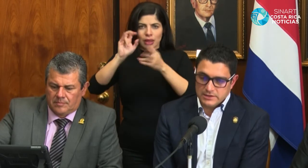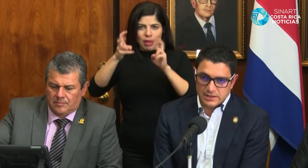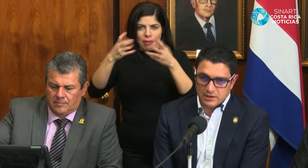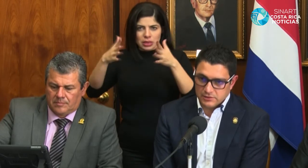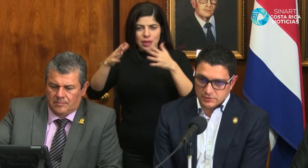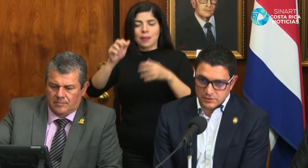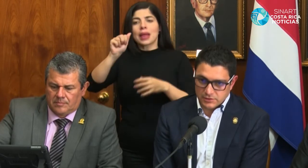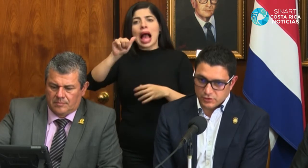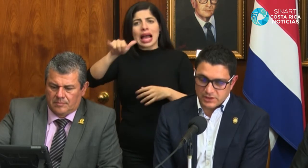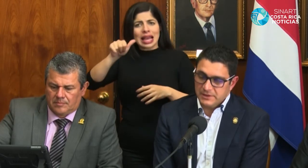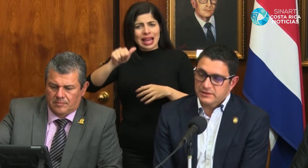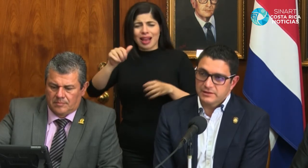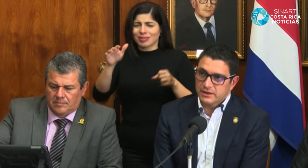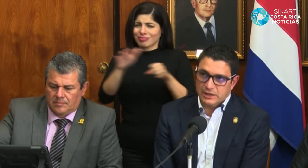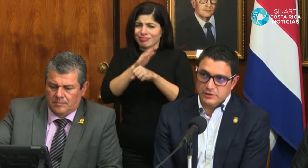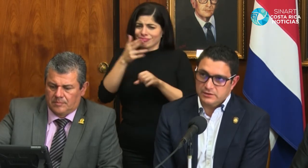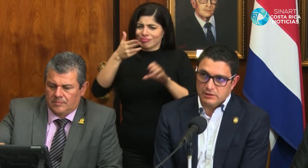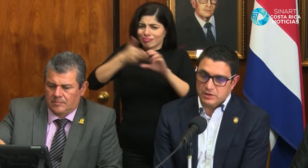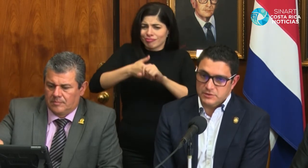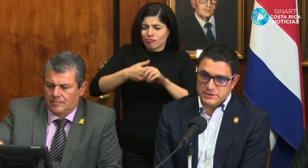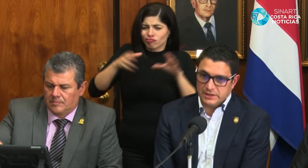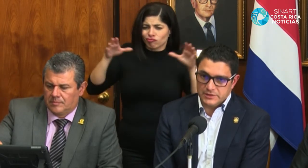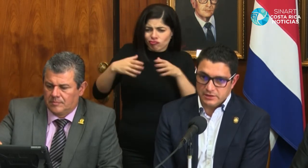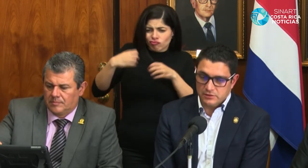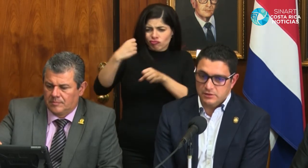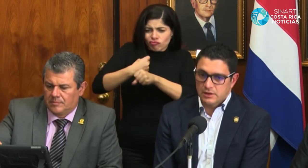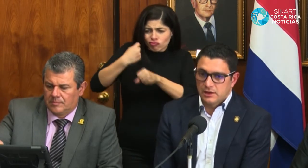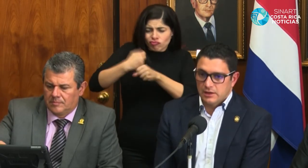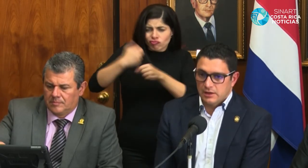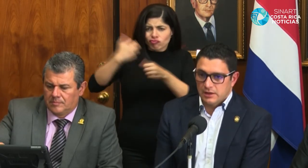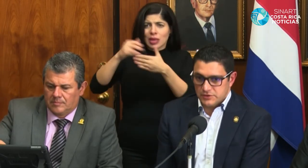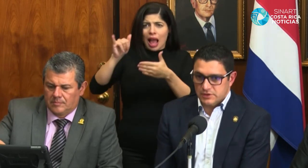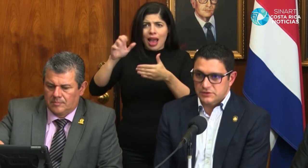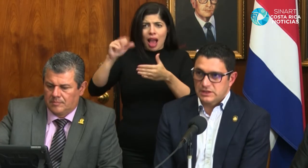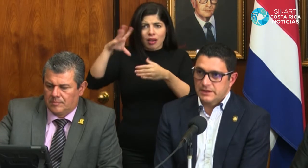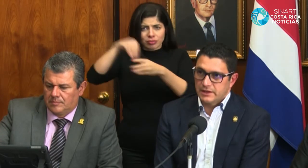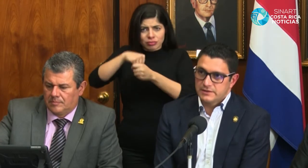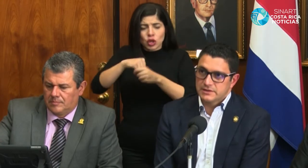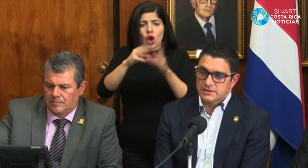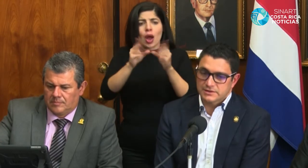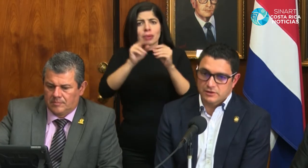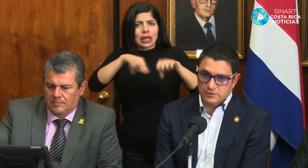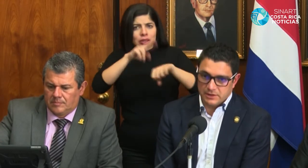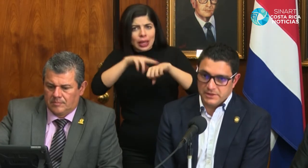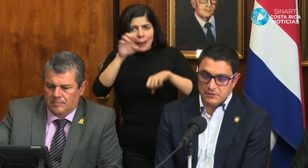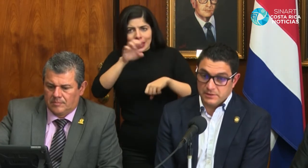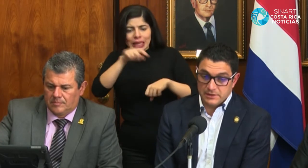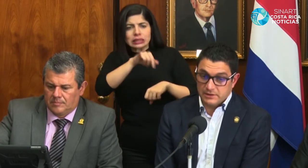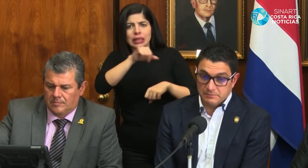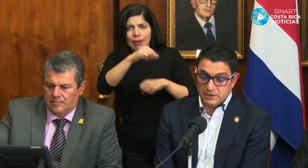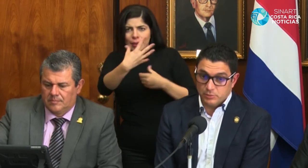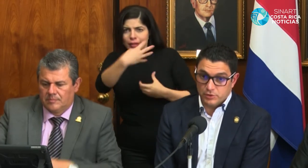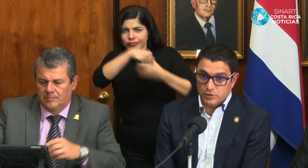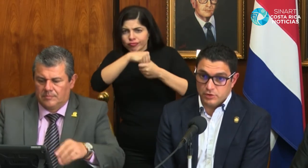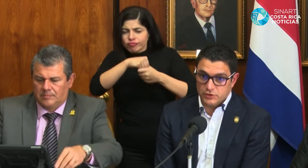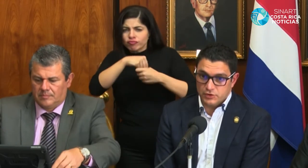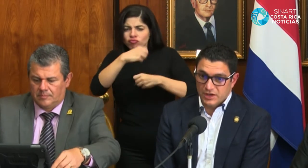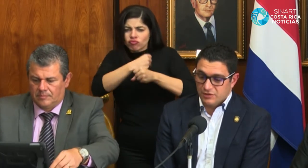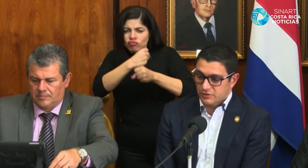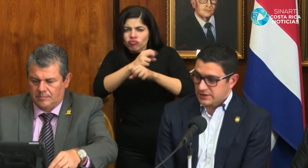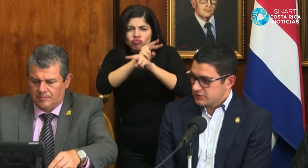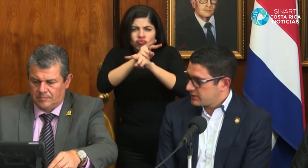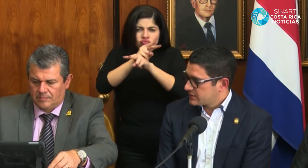AIA está totalmente integrado en el trabajo que hemos estado haciendo. La Comisión Nacional de Emergencias ha estado también, obviamente, viendo por todas